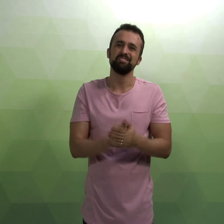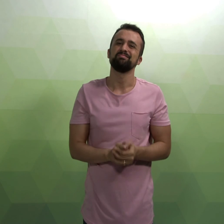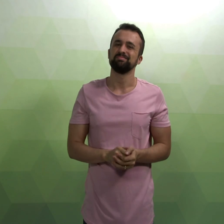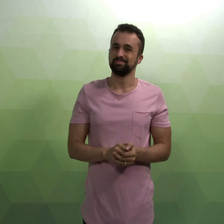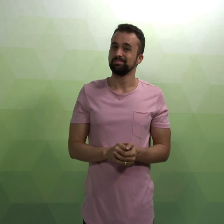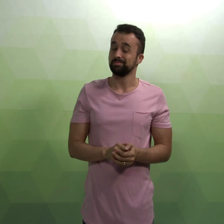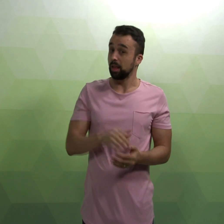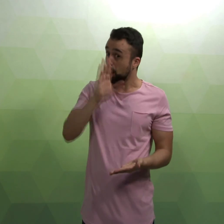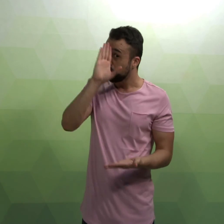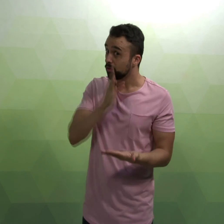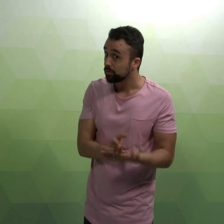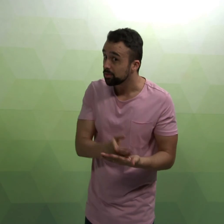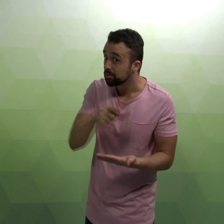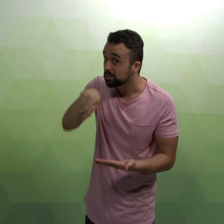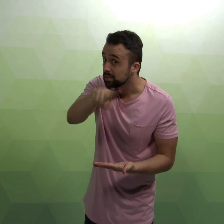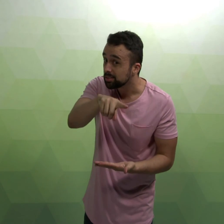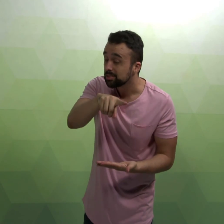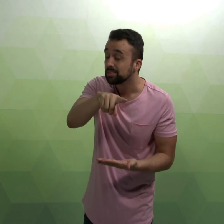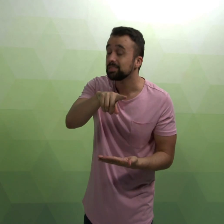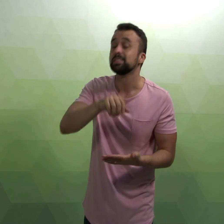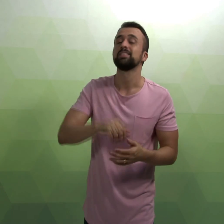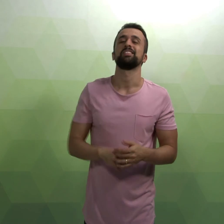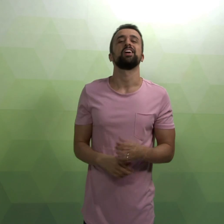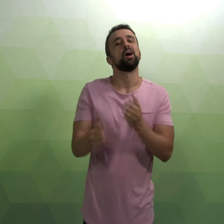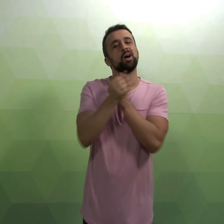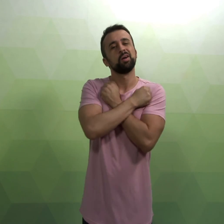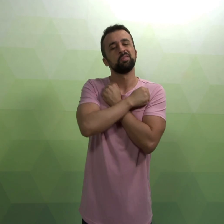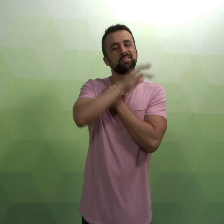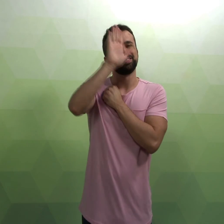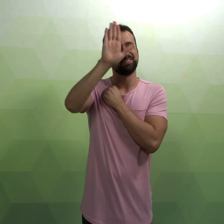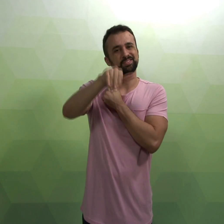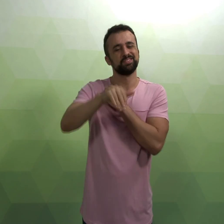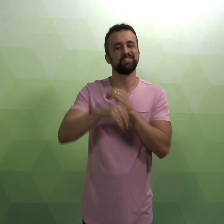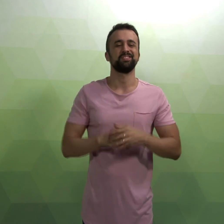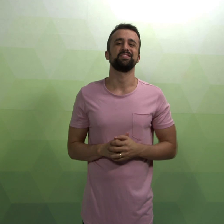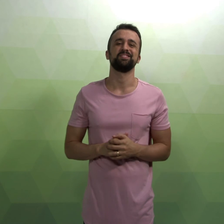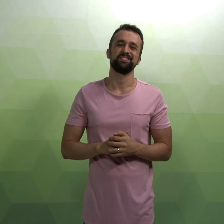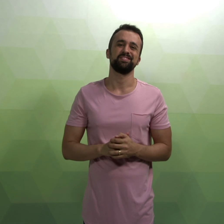Conto com vocês. Forte abraço, até mais.